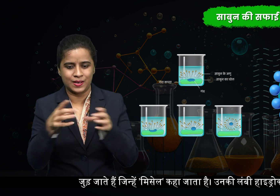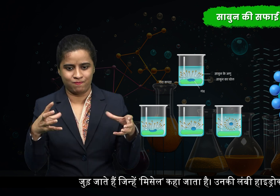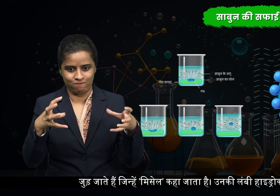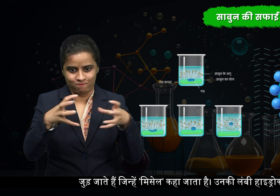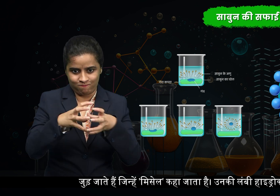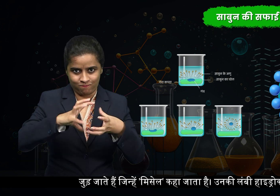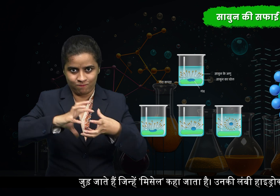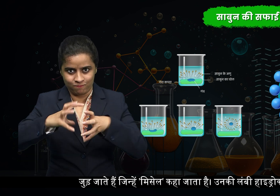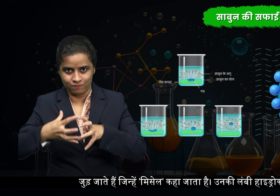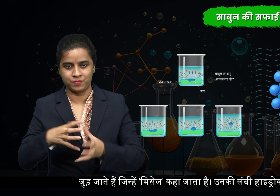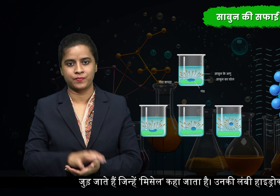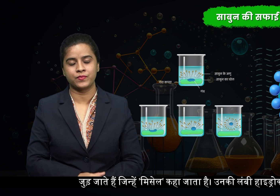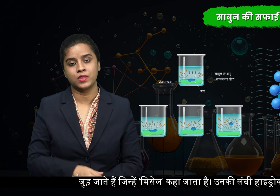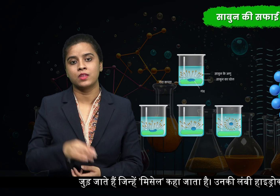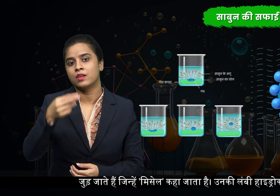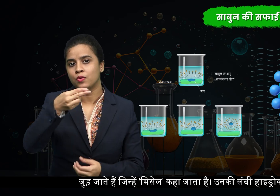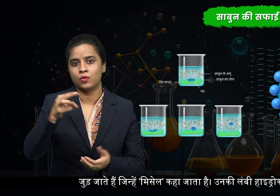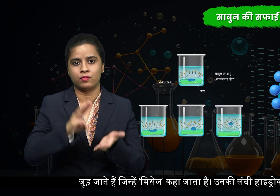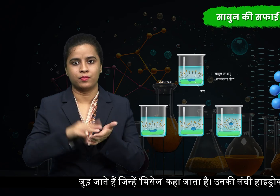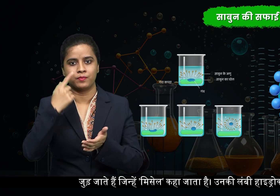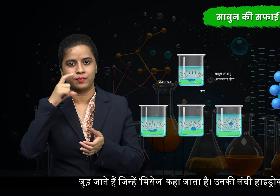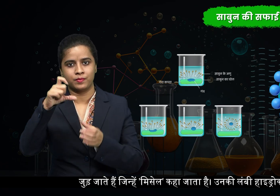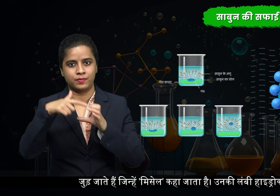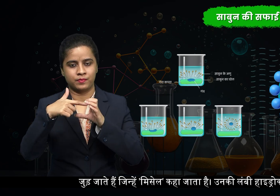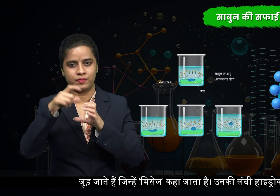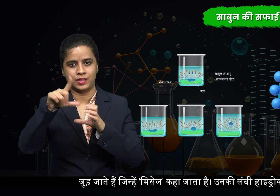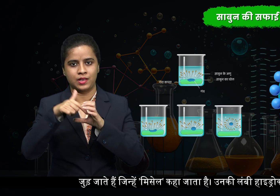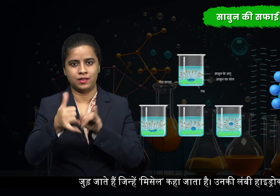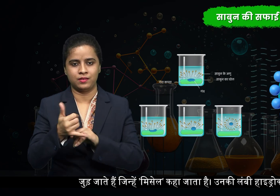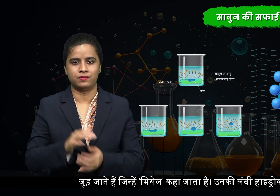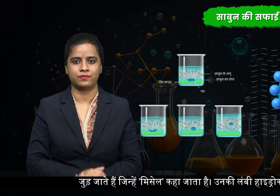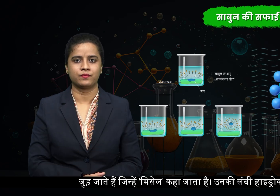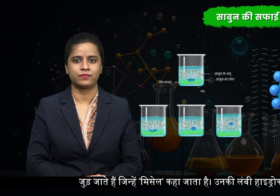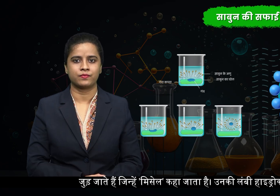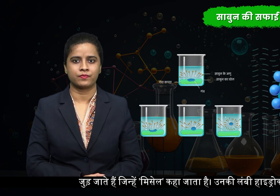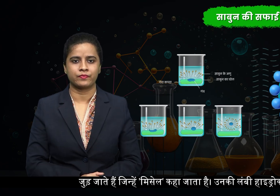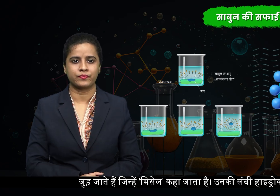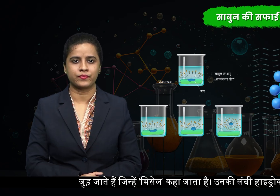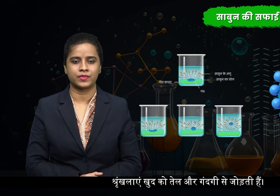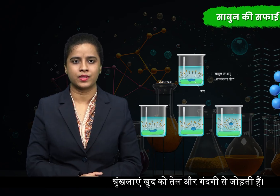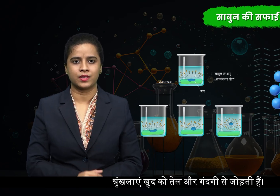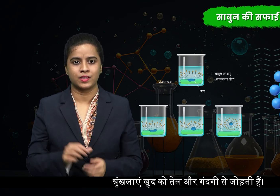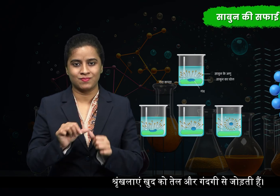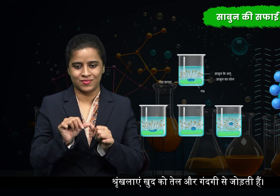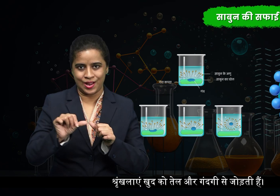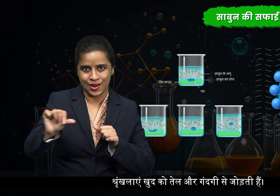जाते हैं, जिन्हें मिसेल कहा जाता है। उनकी लंबी हाइड्रोकार्बन श्रृंखलाएं खुद